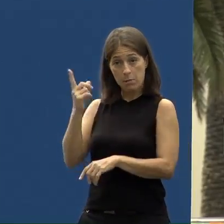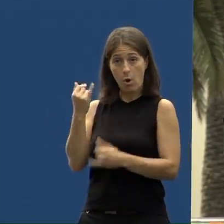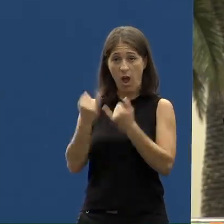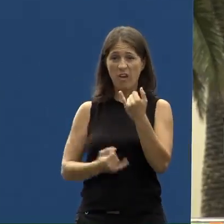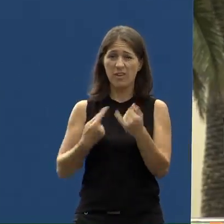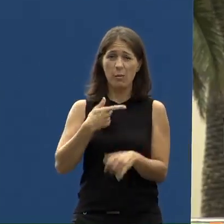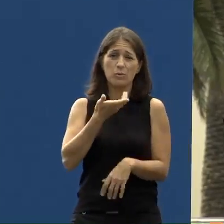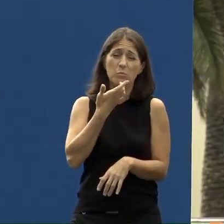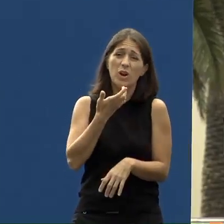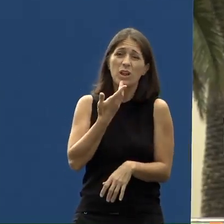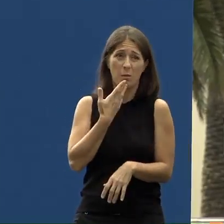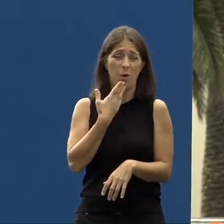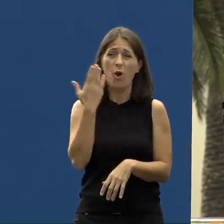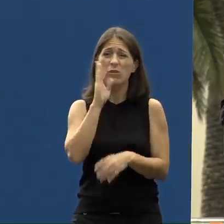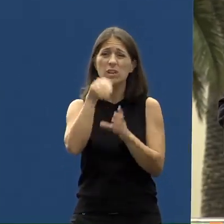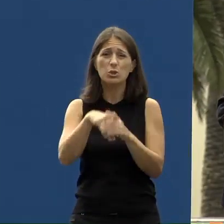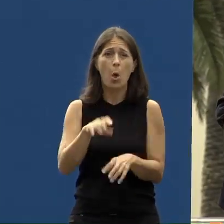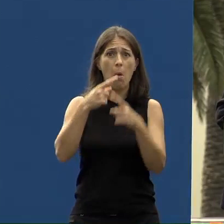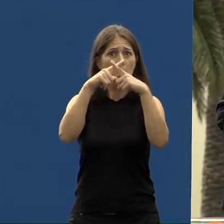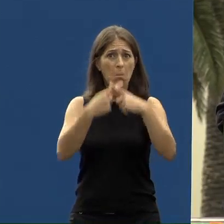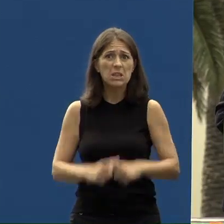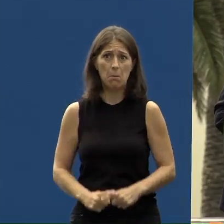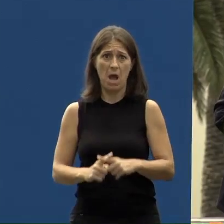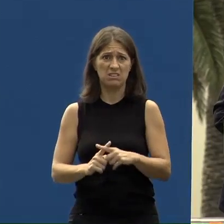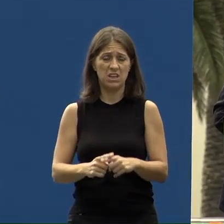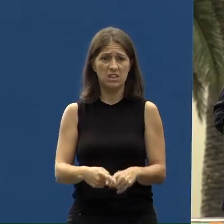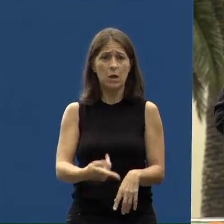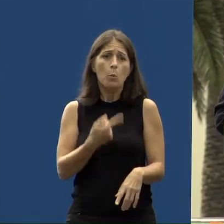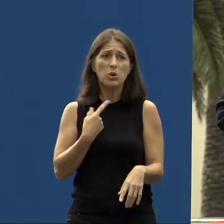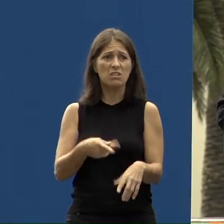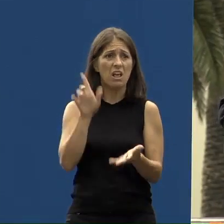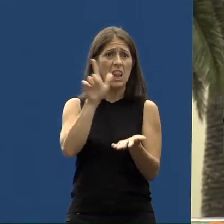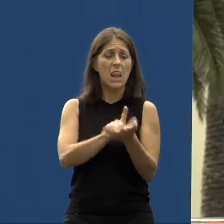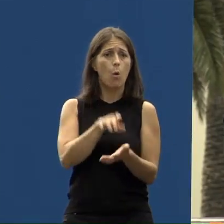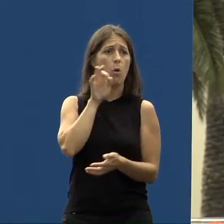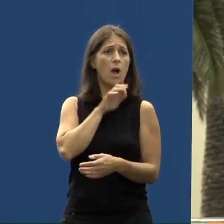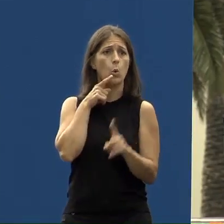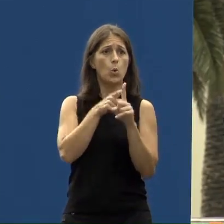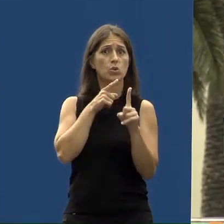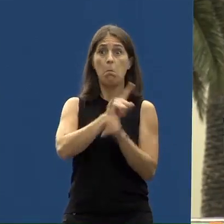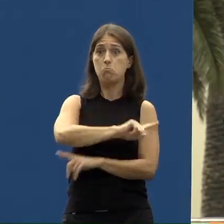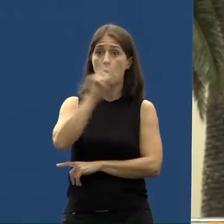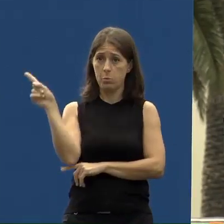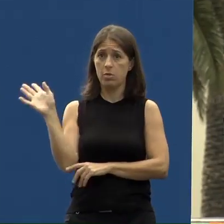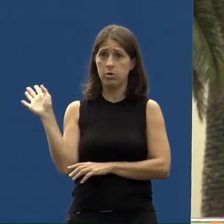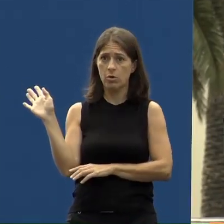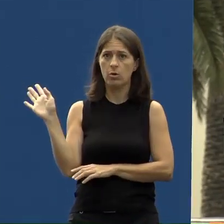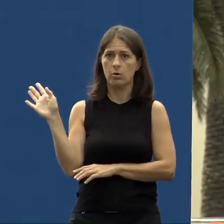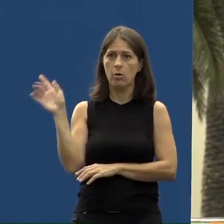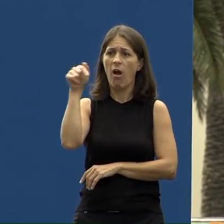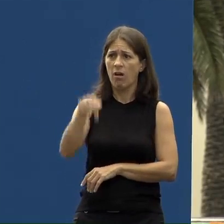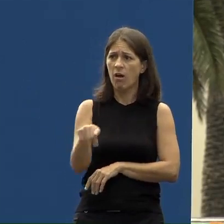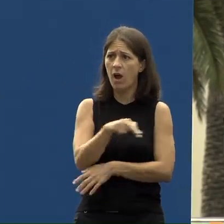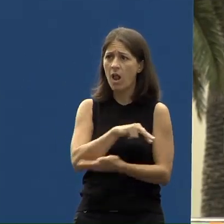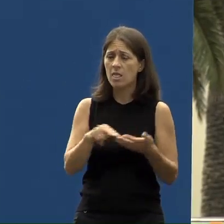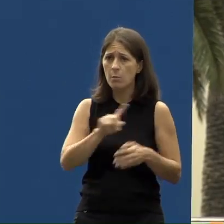o galego, as matemáticas en galego. Está prohibido hoxe en Galicia, sí, explicar en galego as matemáticas.